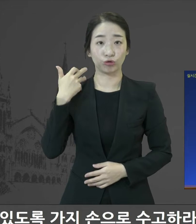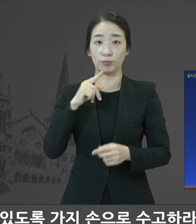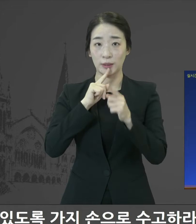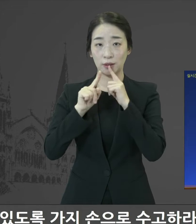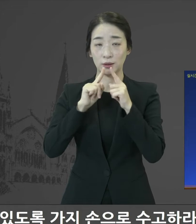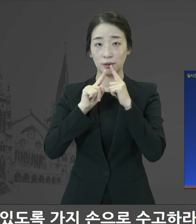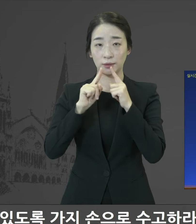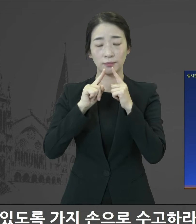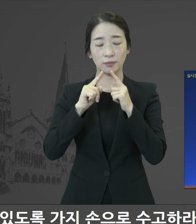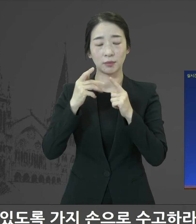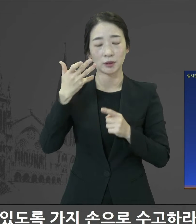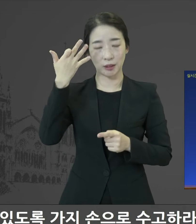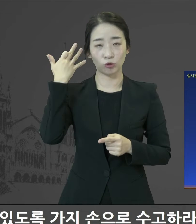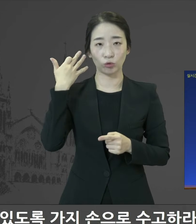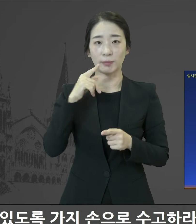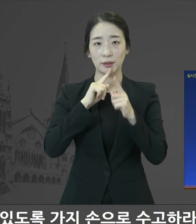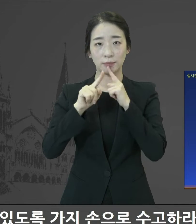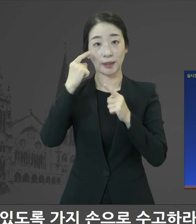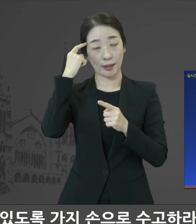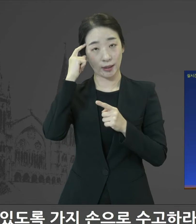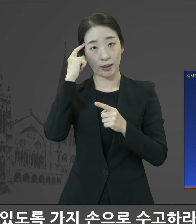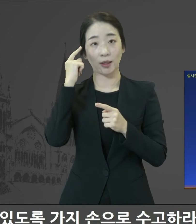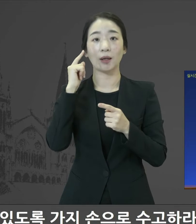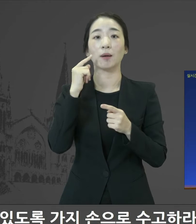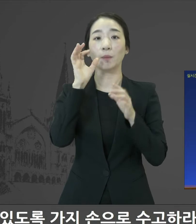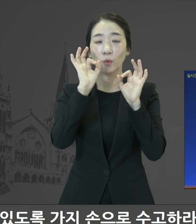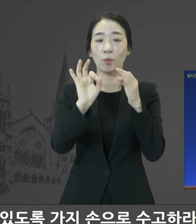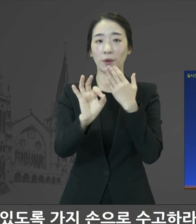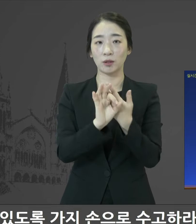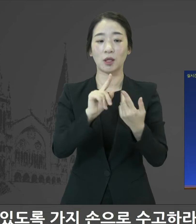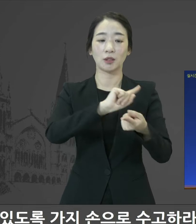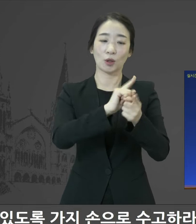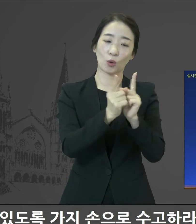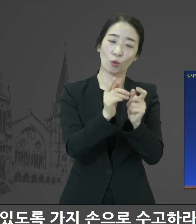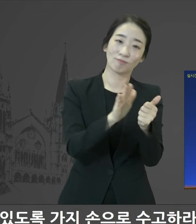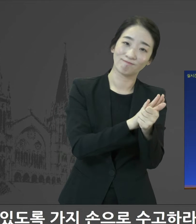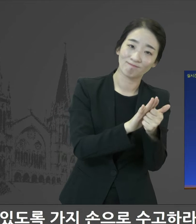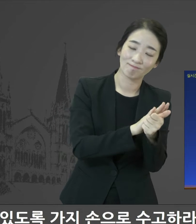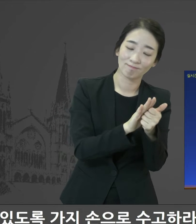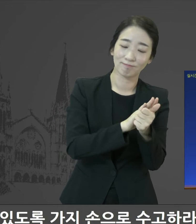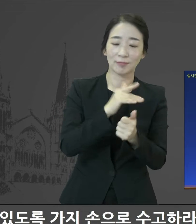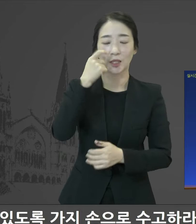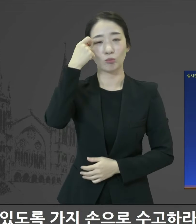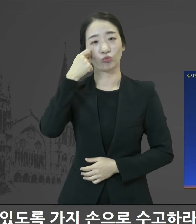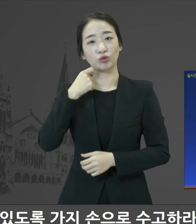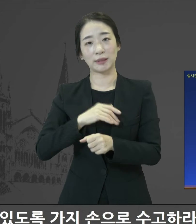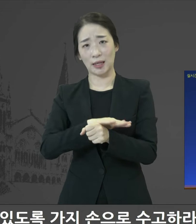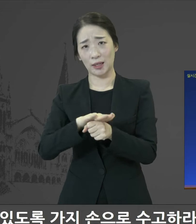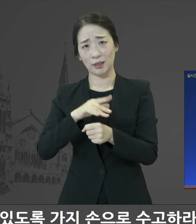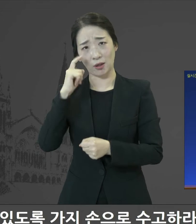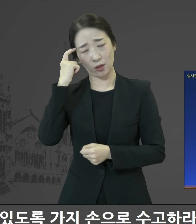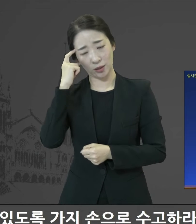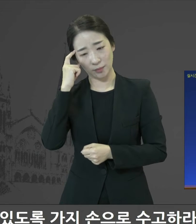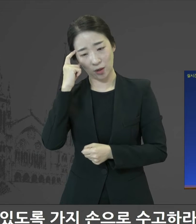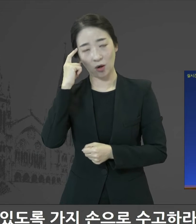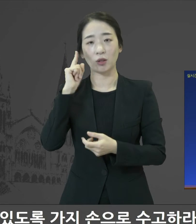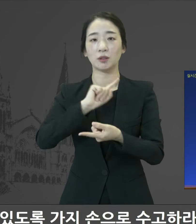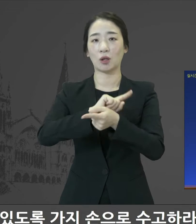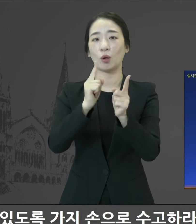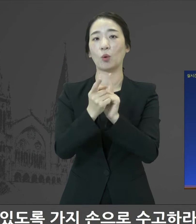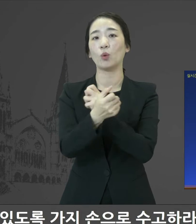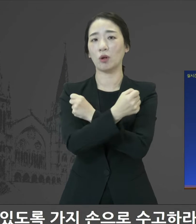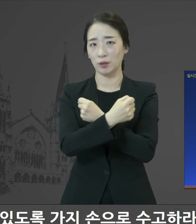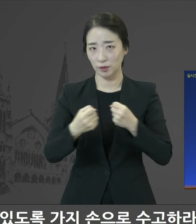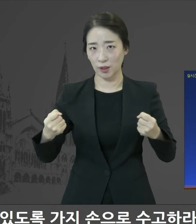잘 읽으십시다. 시작. 서로 친절하게 하며 불쌍히 여기며 서로 용서하기를 하나님이